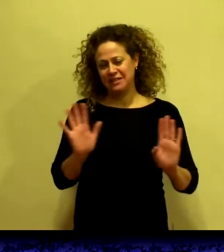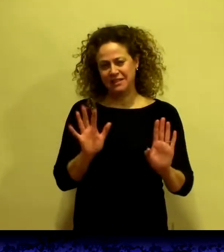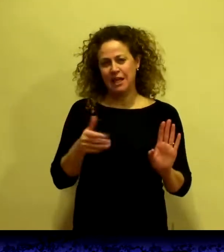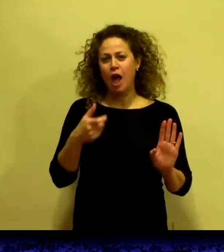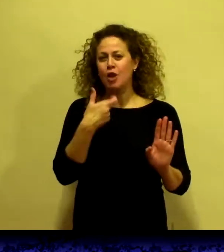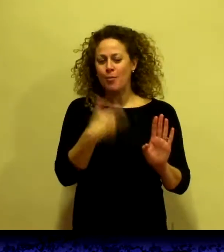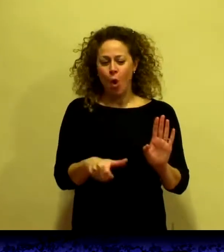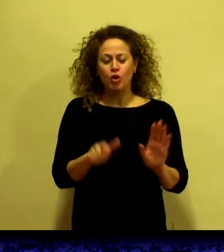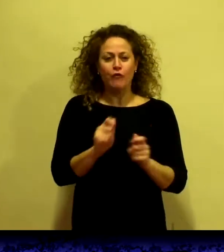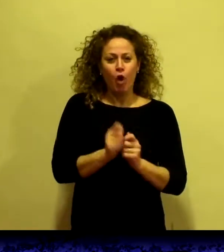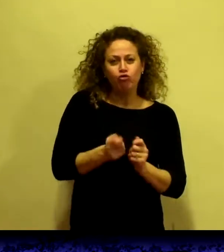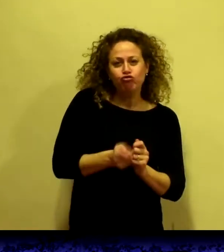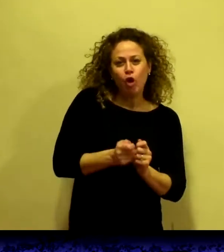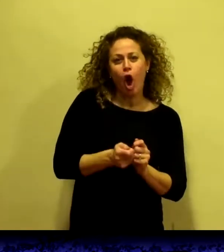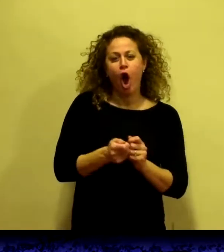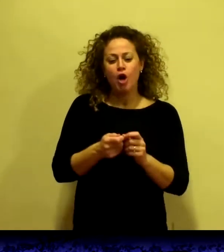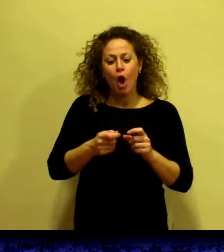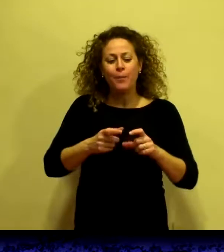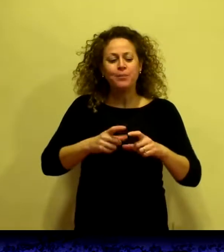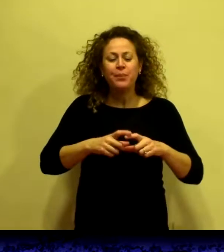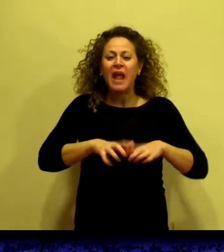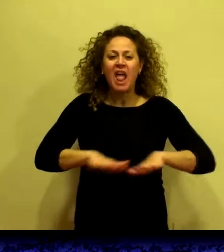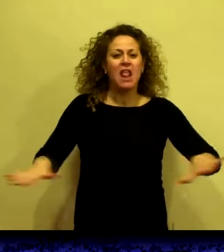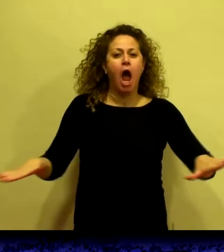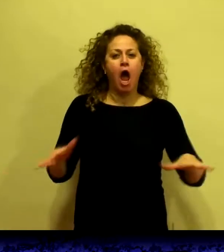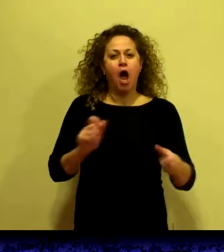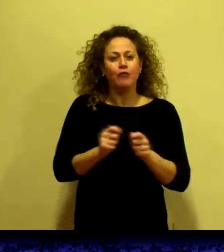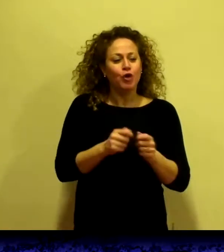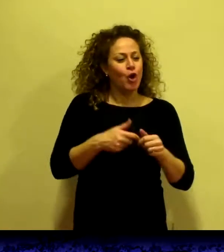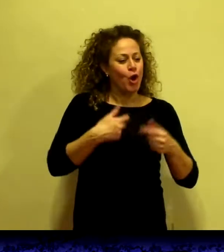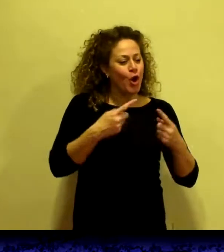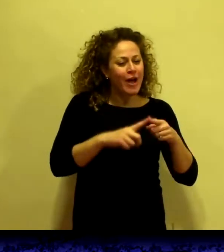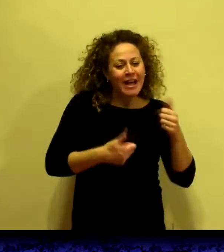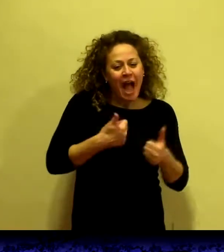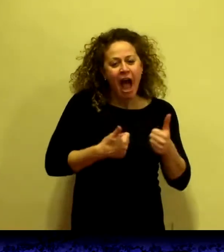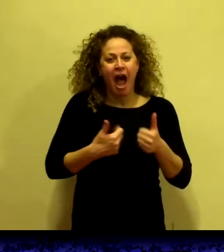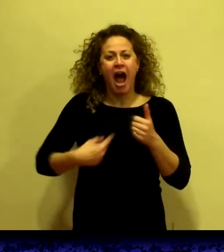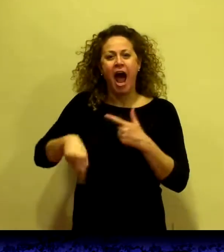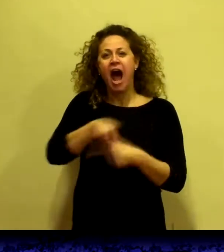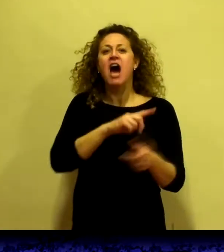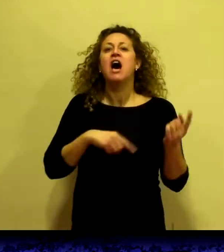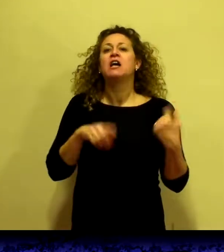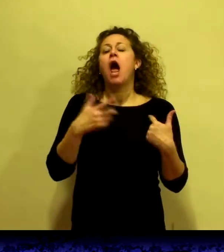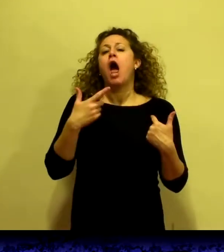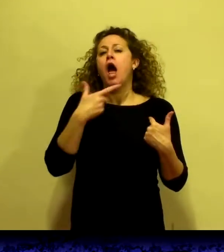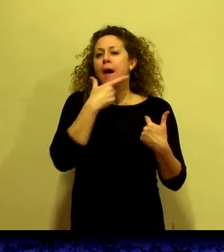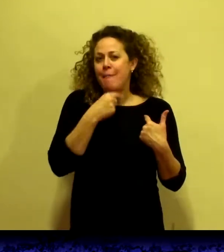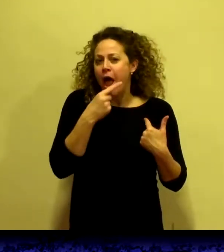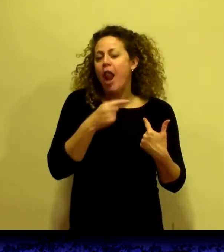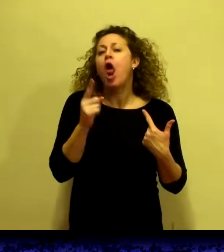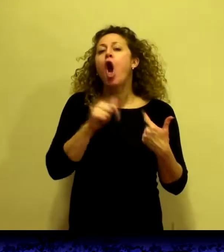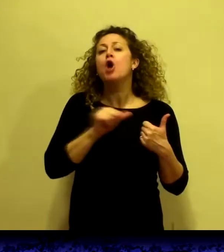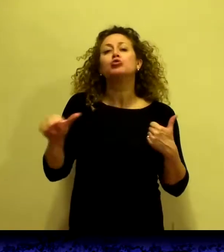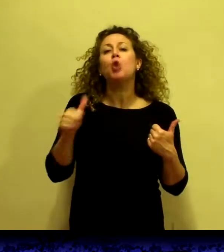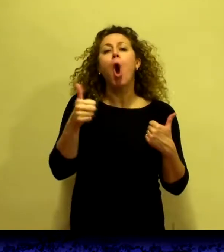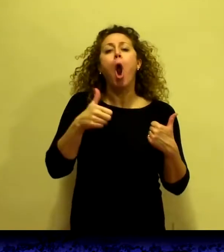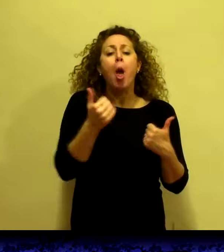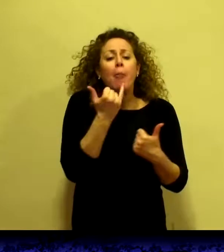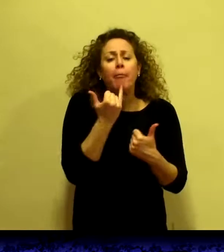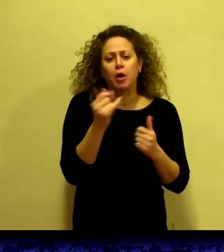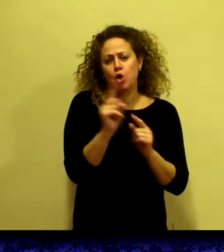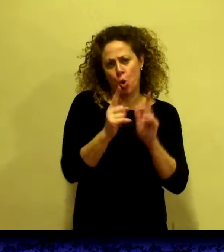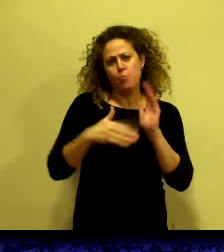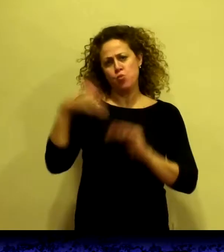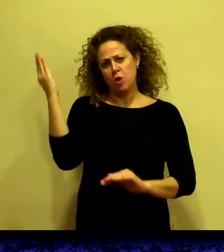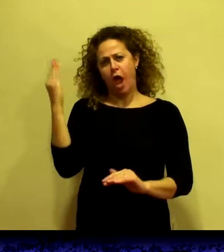solo i ragazzini, come io posso testimoniare in prima persona. E quindi l'idea è stata proprio un po' quella, anche dare uno spazio